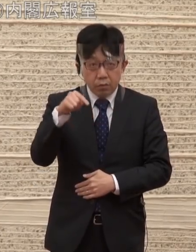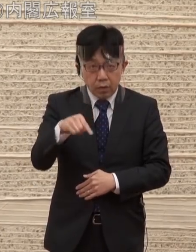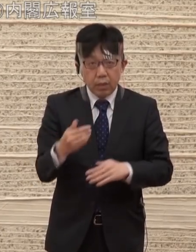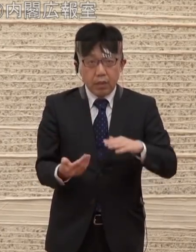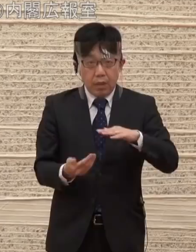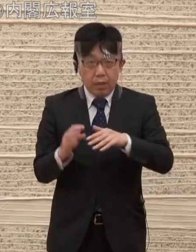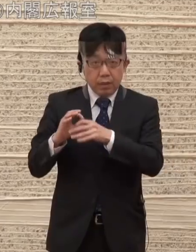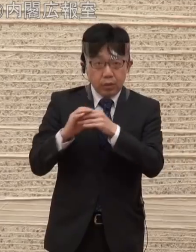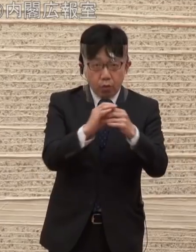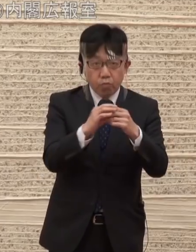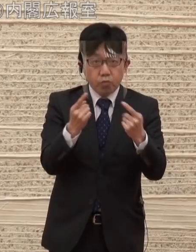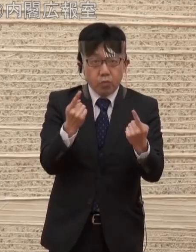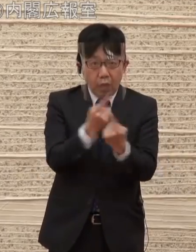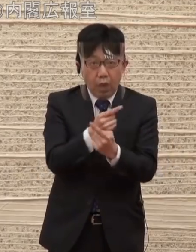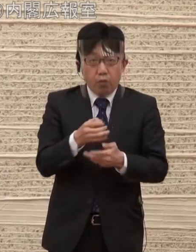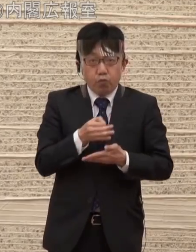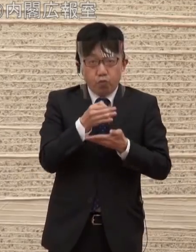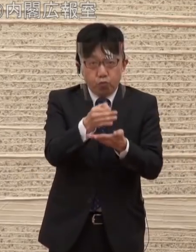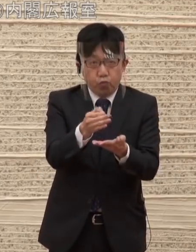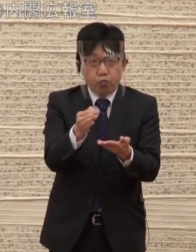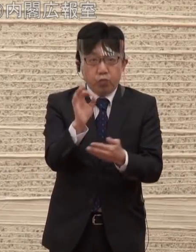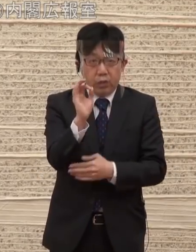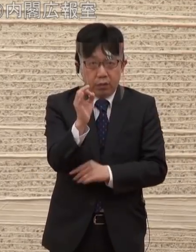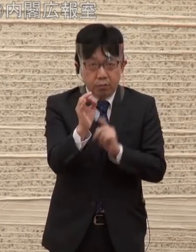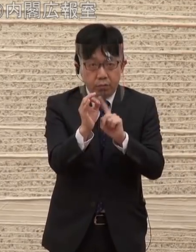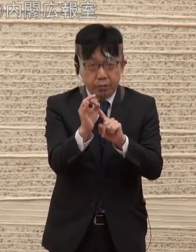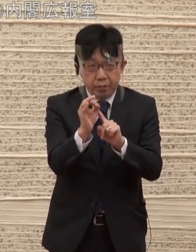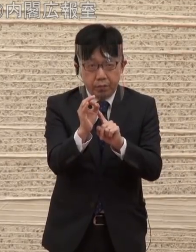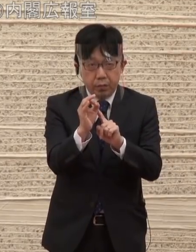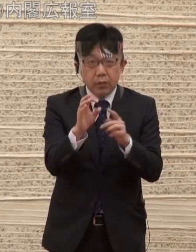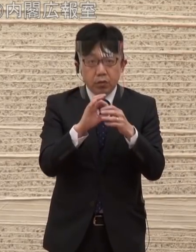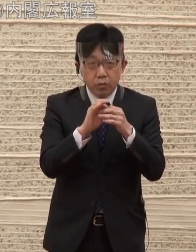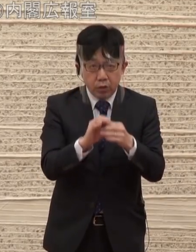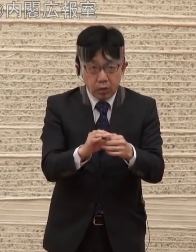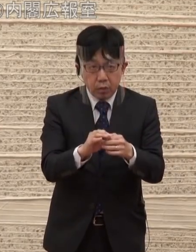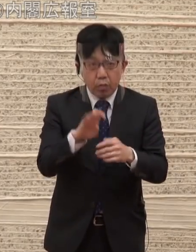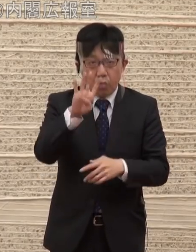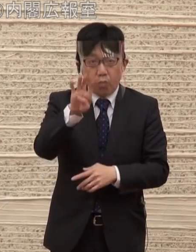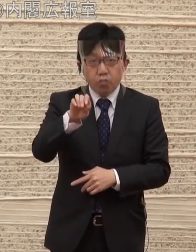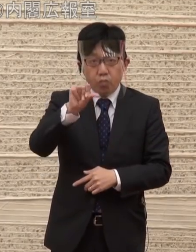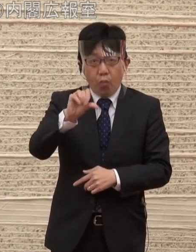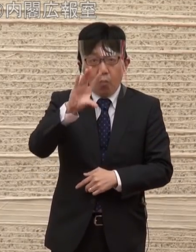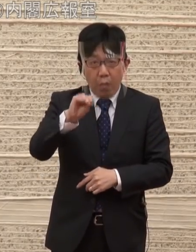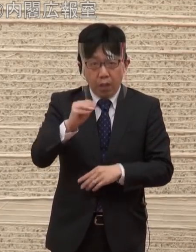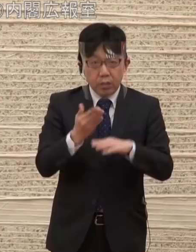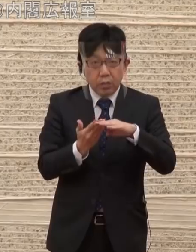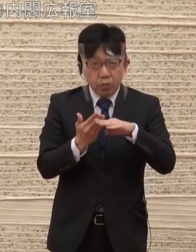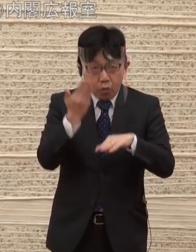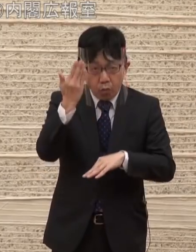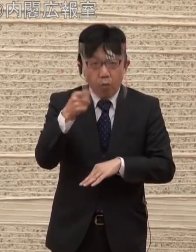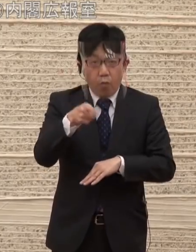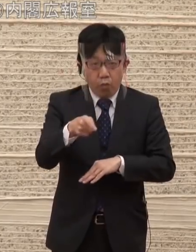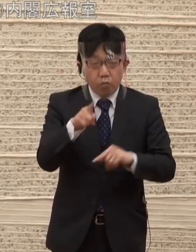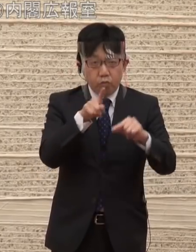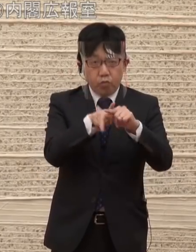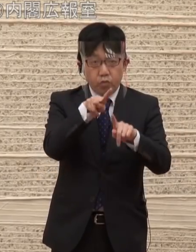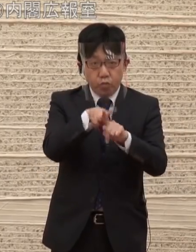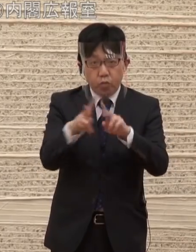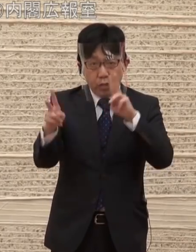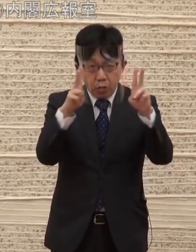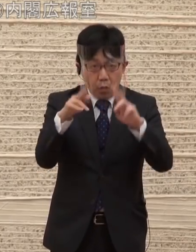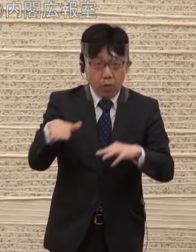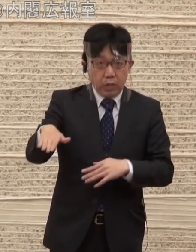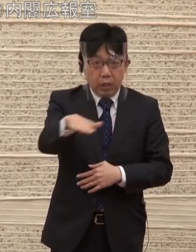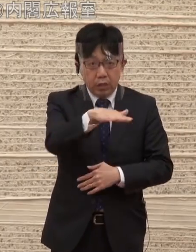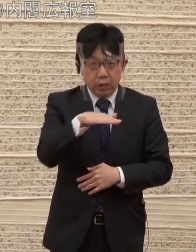についてもですね40付5万を超える中省庁局事業者の皆様にですね対して